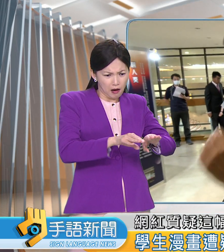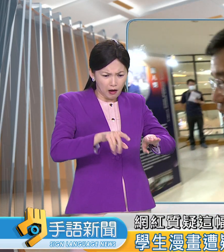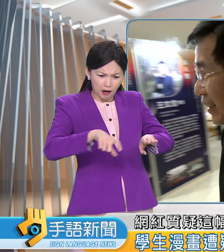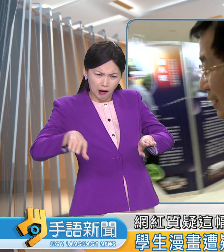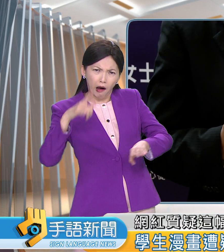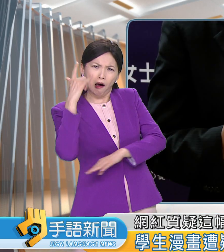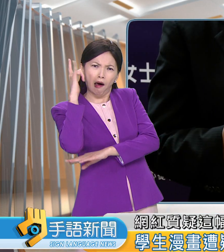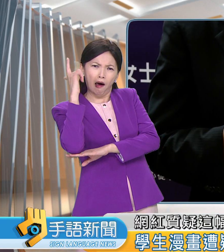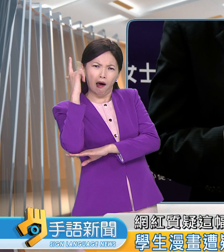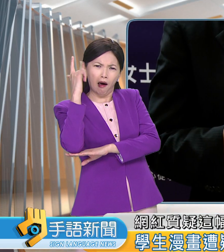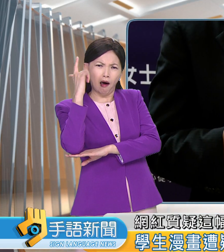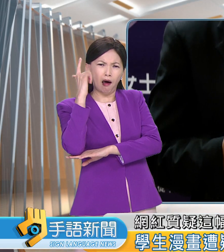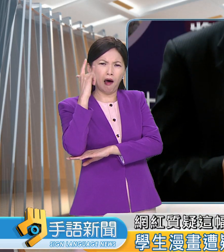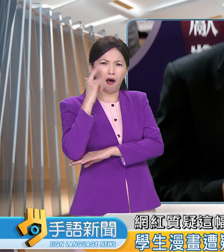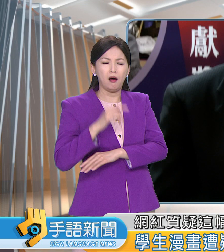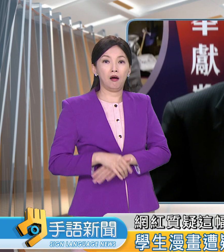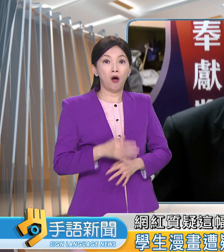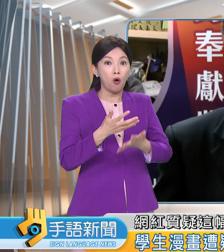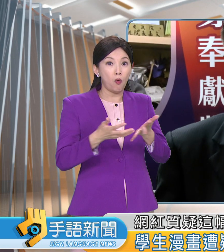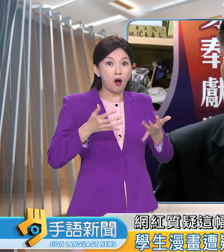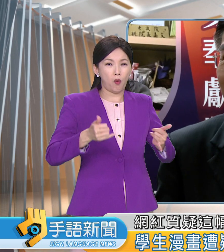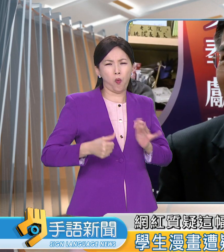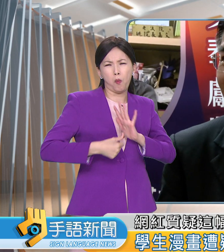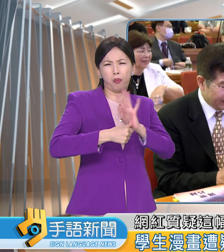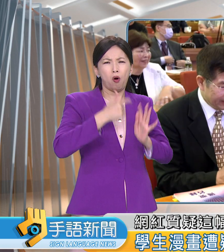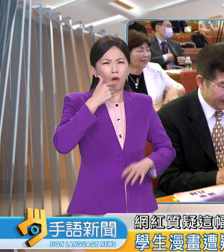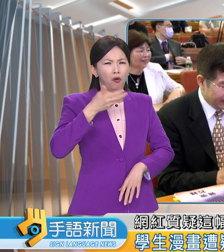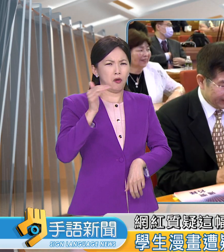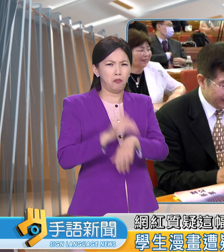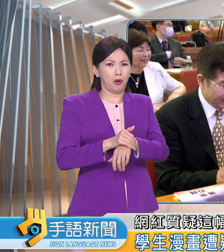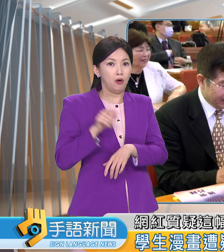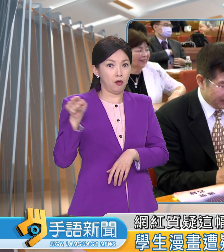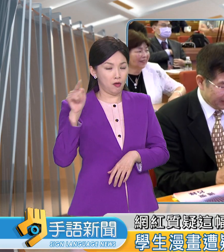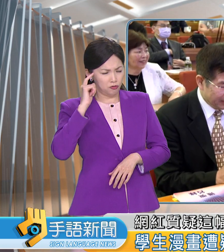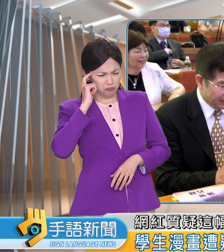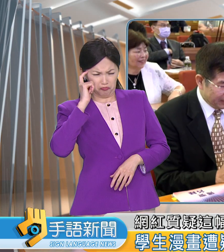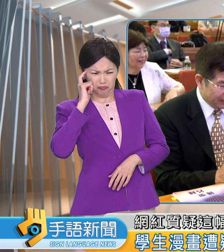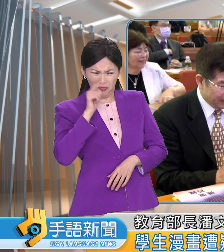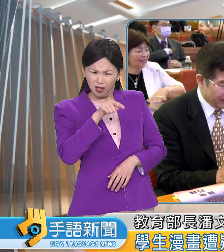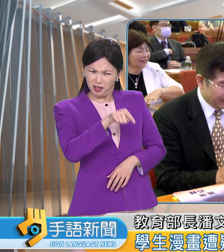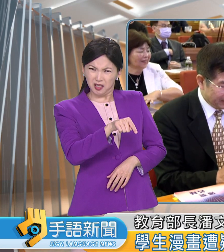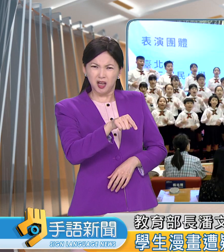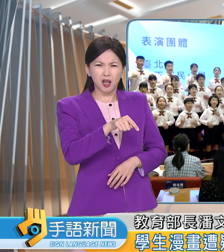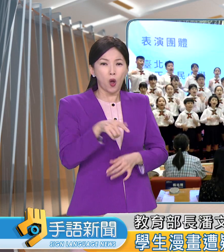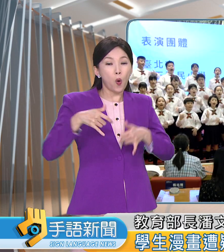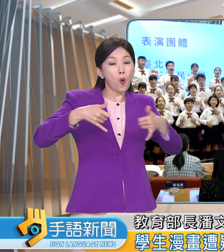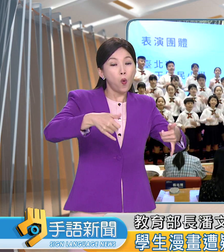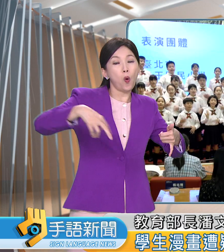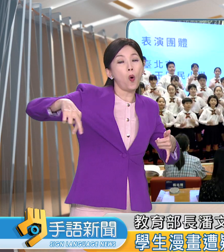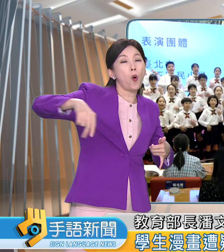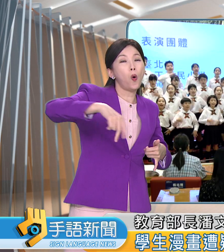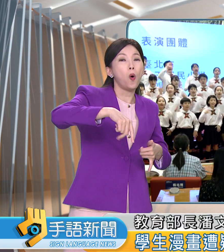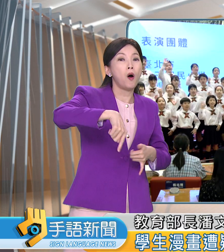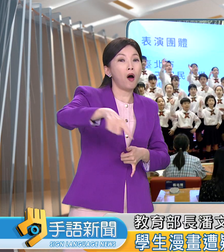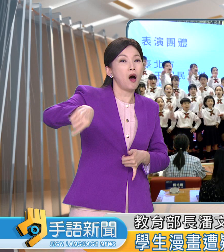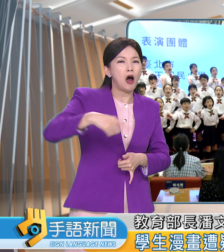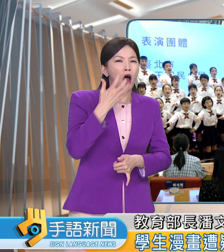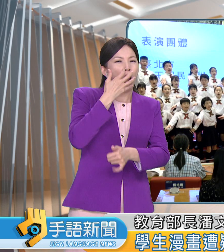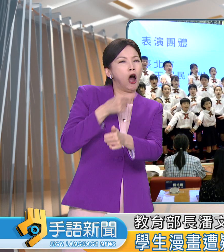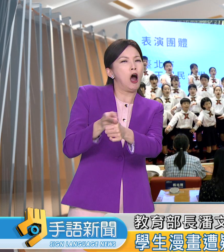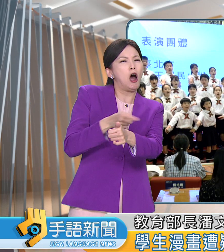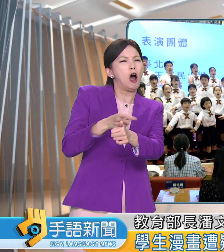网红质疑这幅画是在嘲讽丑化台湾行人。教育部长潘文忠表